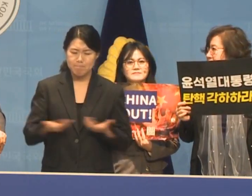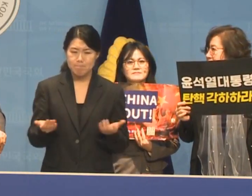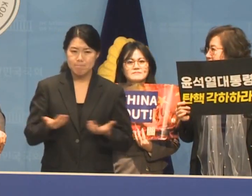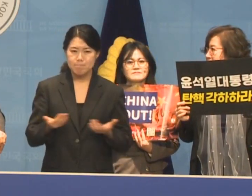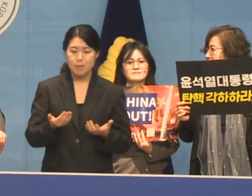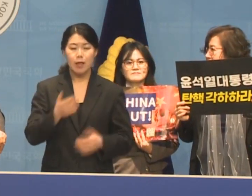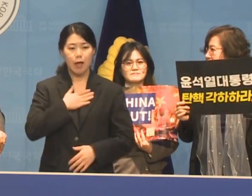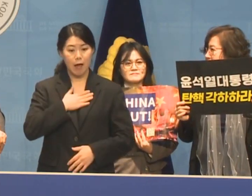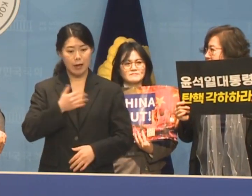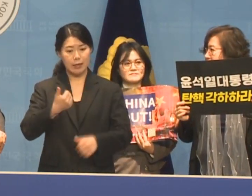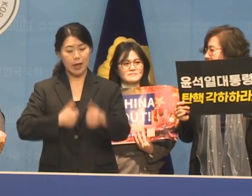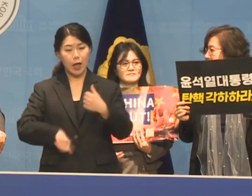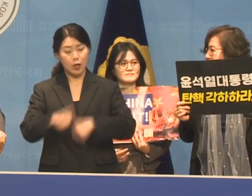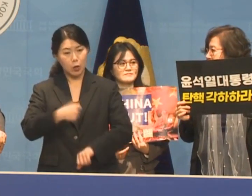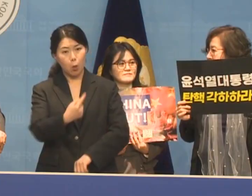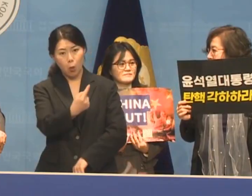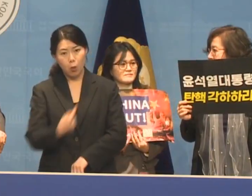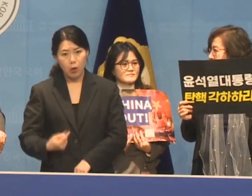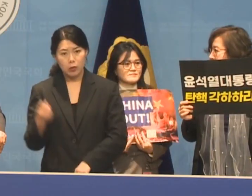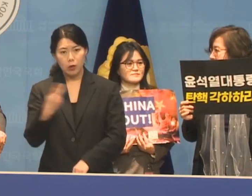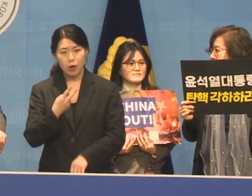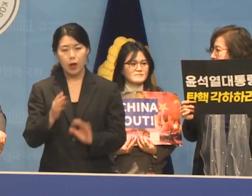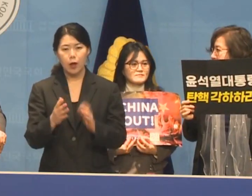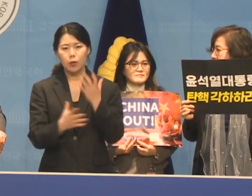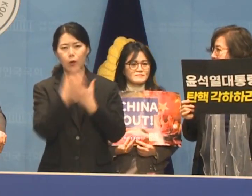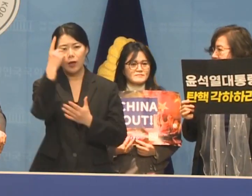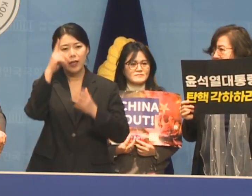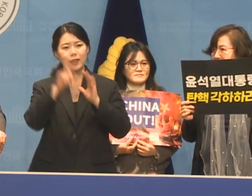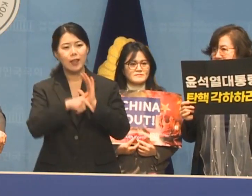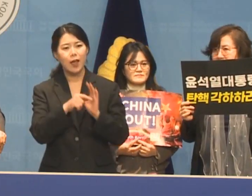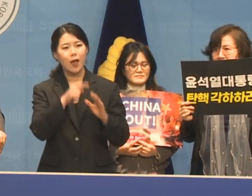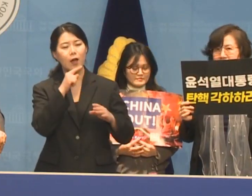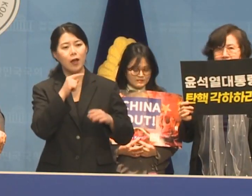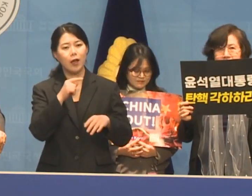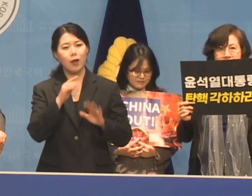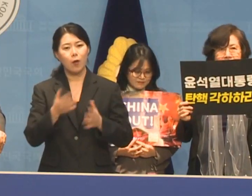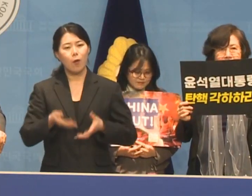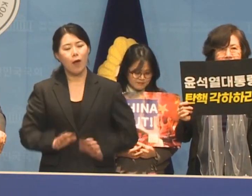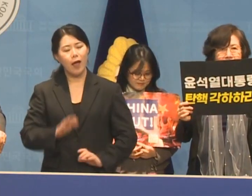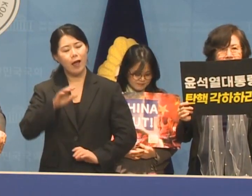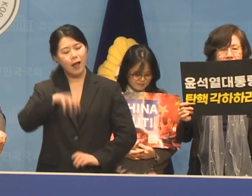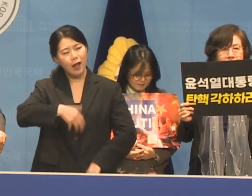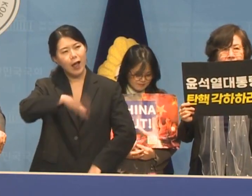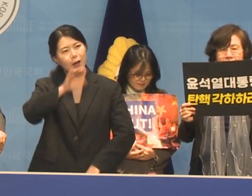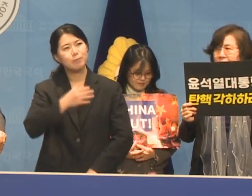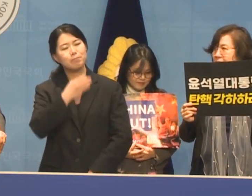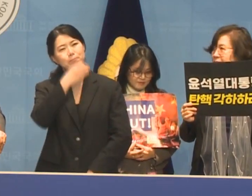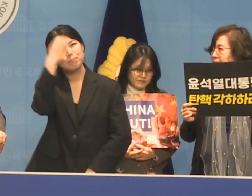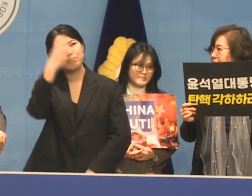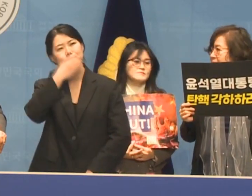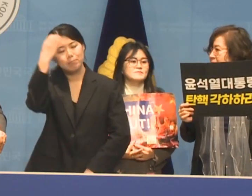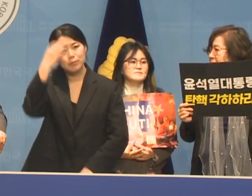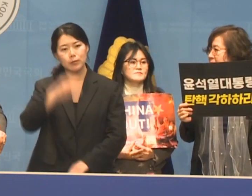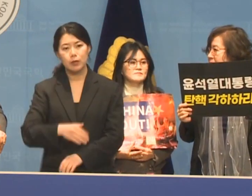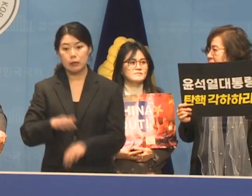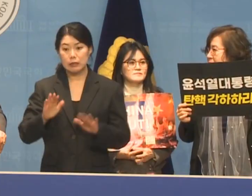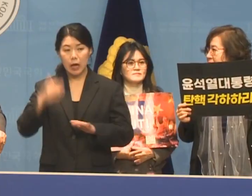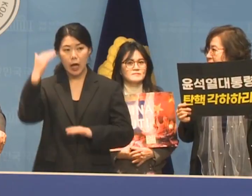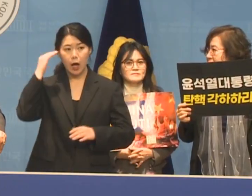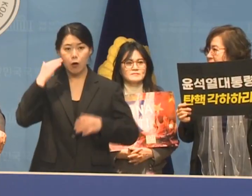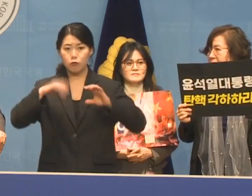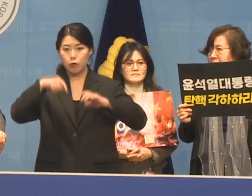자식들도 데려오고 통일되면 고향으로 돌아갈 꿈만 꾸면서 지금까지 살았습니다. 그러나 저는 한국에